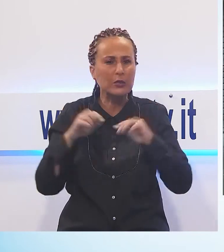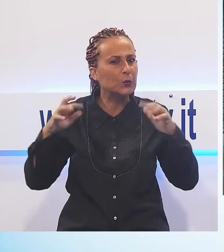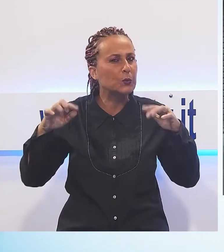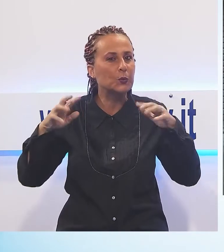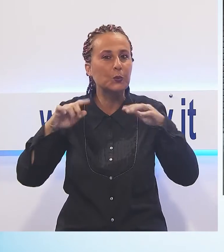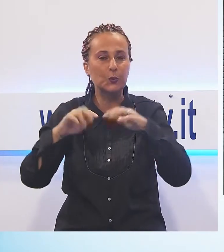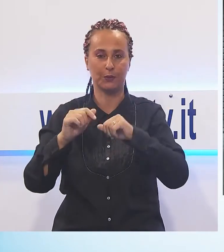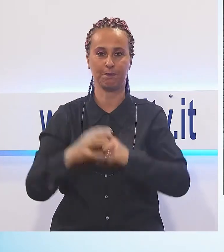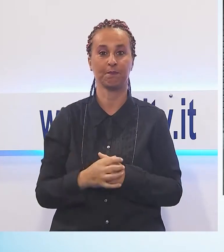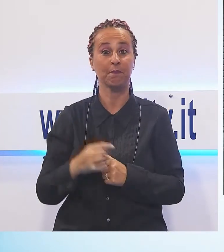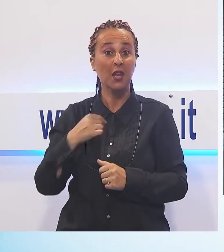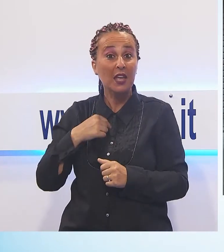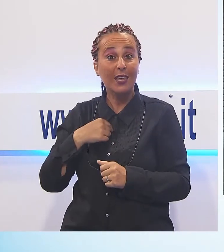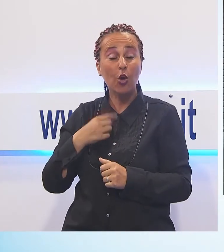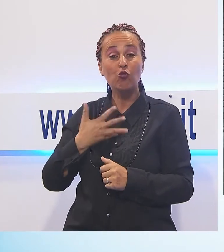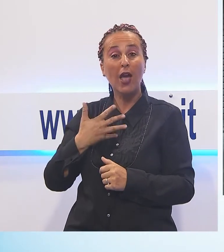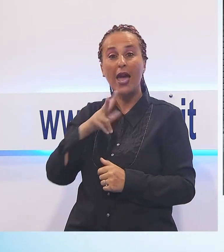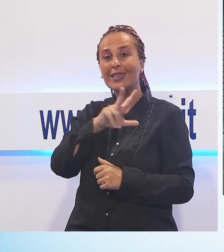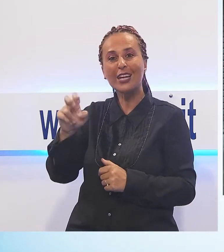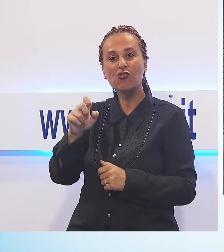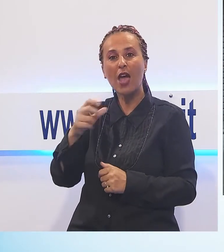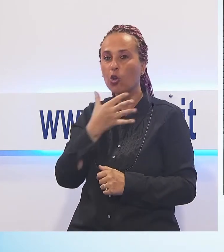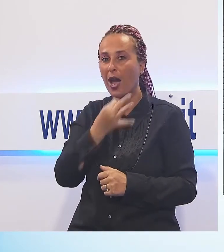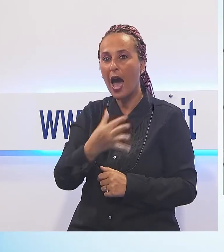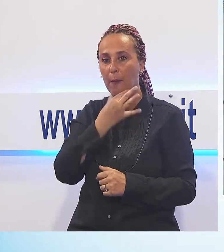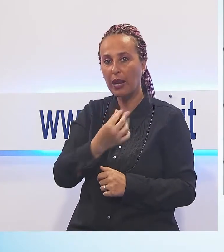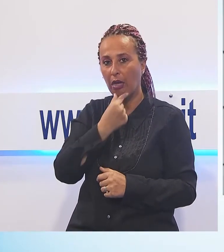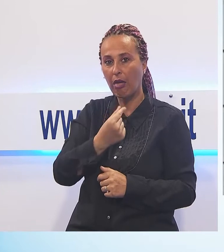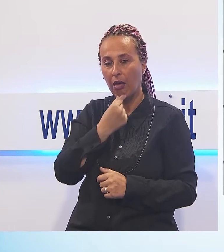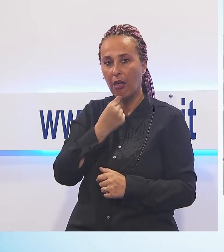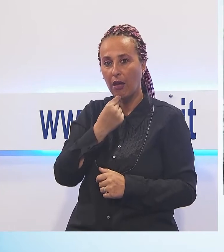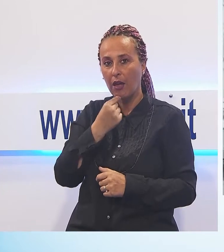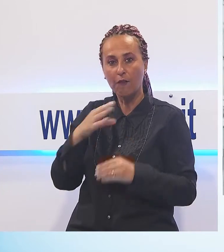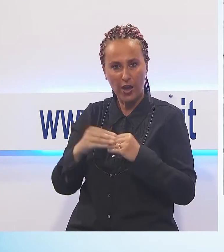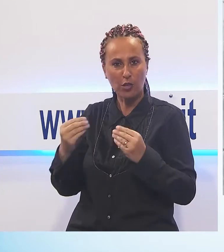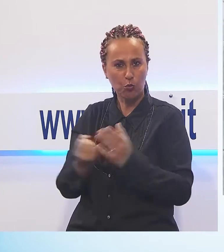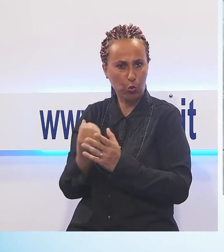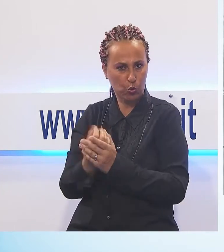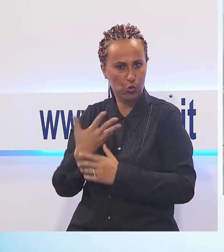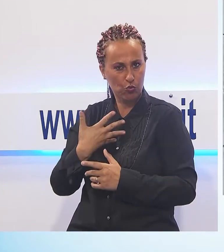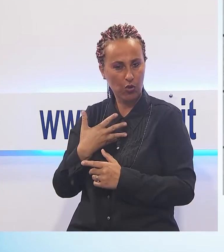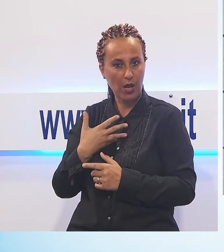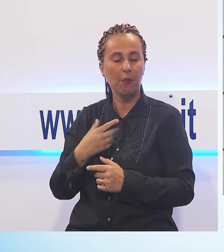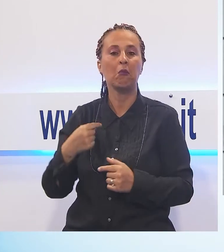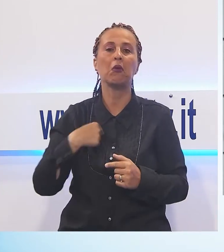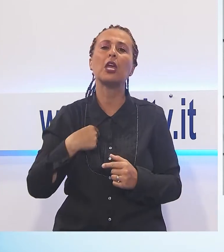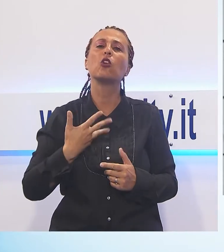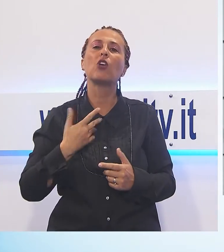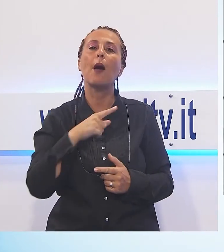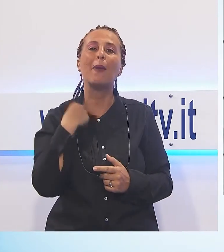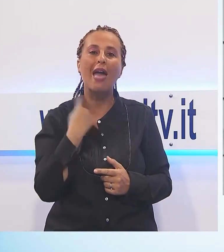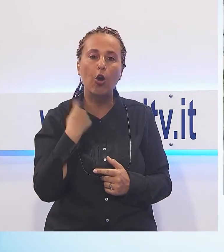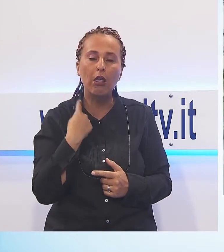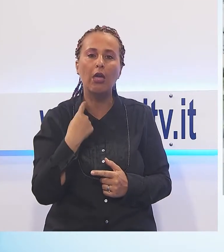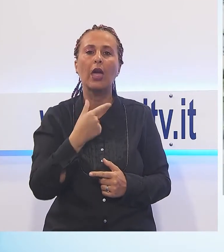capri, si fa il formaggio, la ricotta nella nostra azienda. Io vengo da Vitiana e ho le pecore, le capri e le